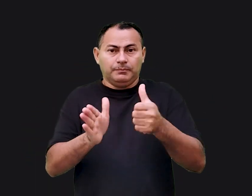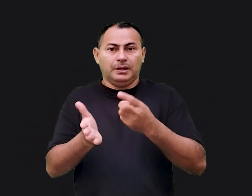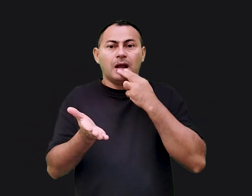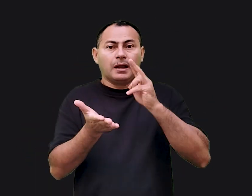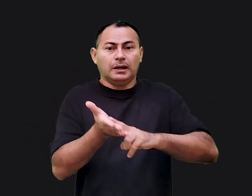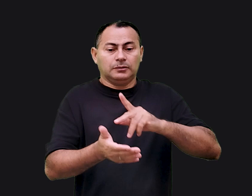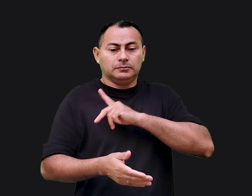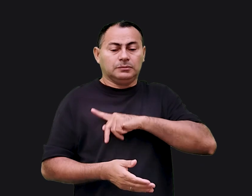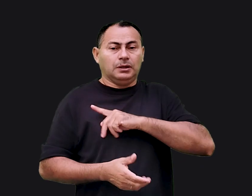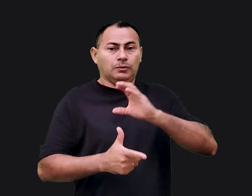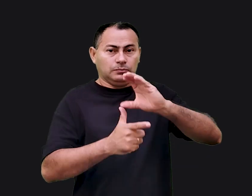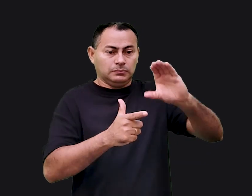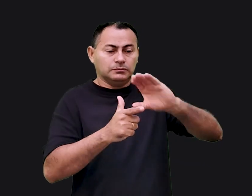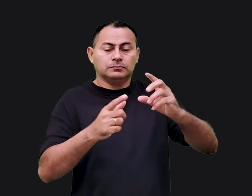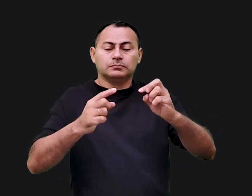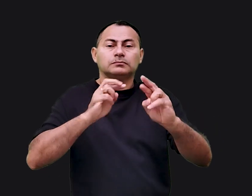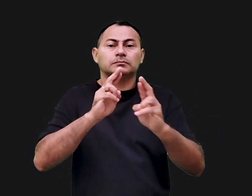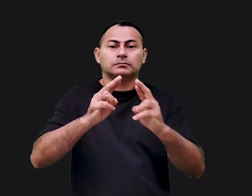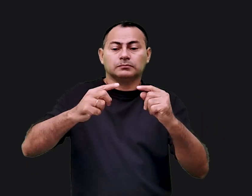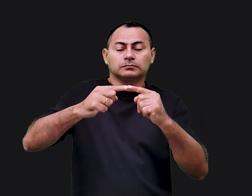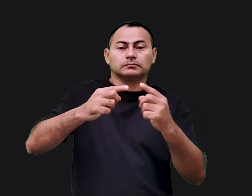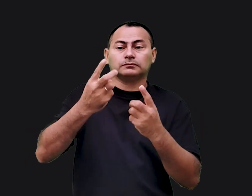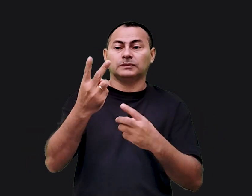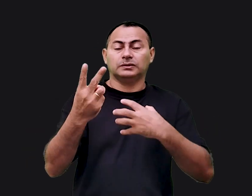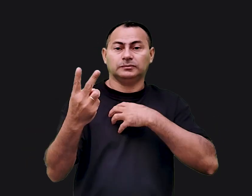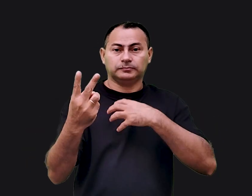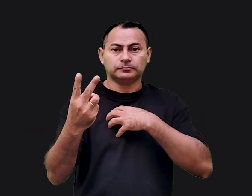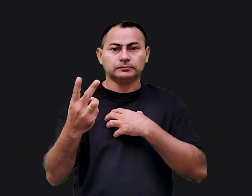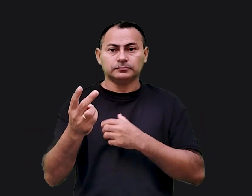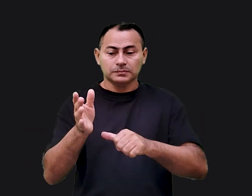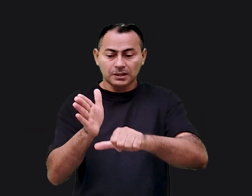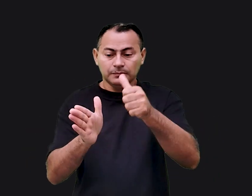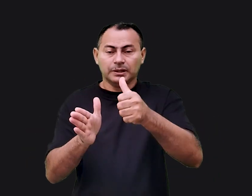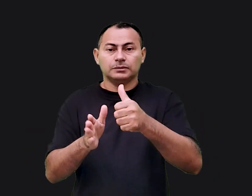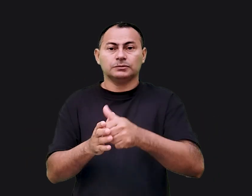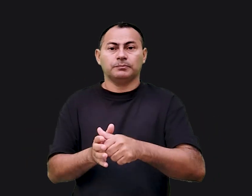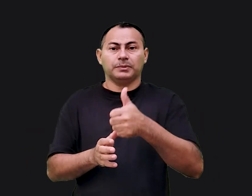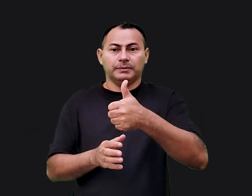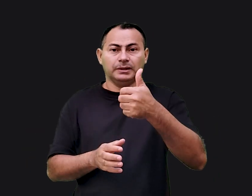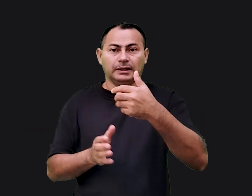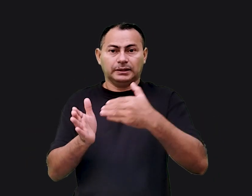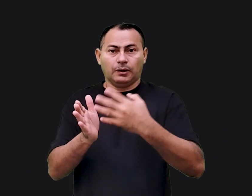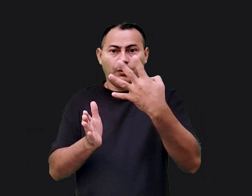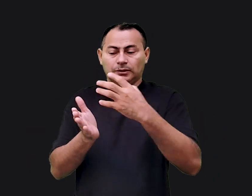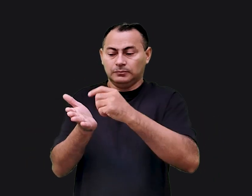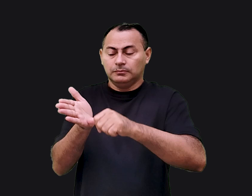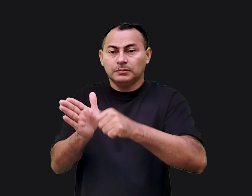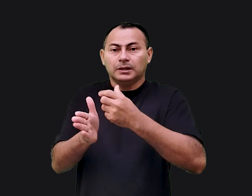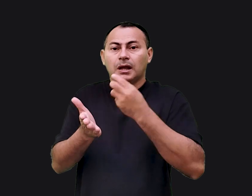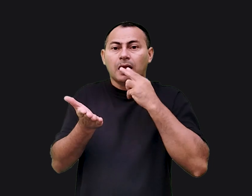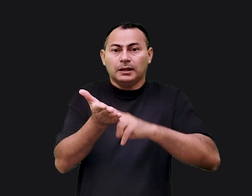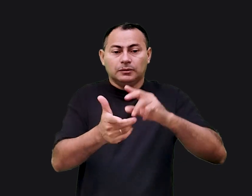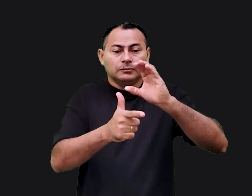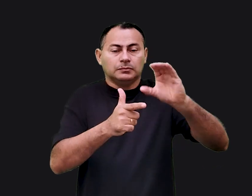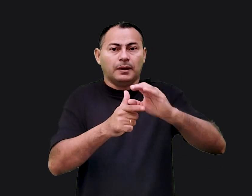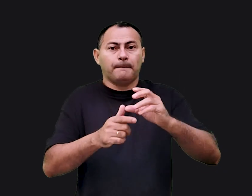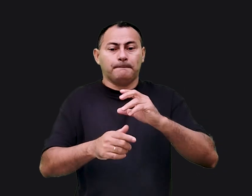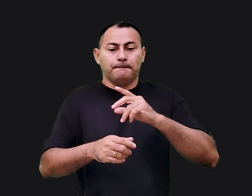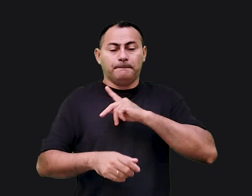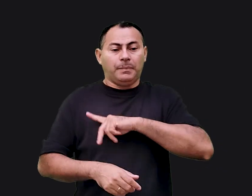carta de Paulo aos corntios estão relacionados de duas maneiras nos primeiros quatro capítulos de primeira Coríntios Paulo está em Corinto